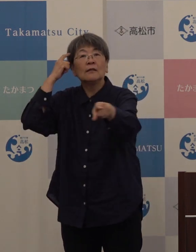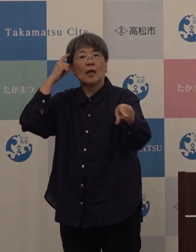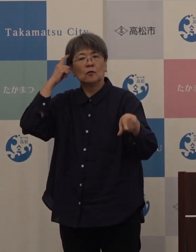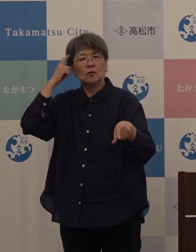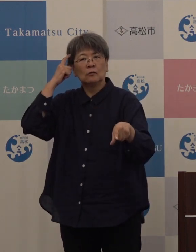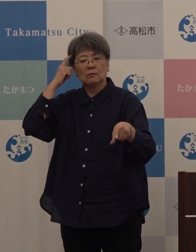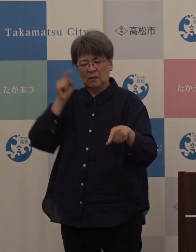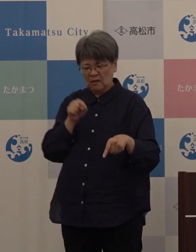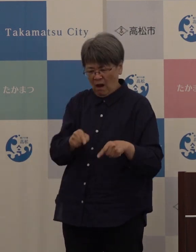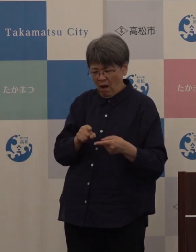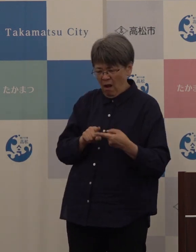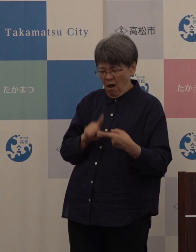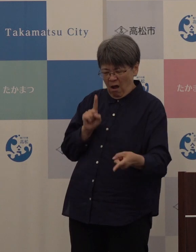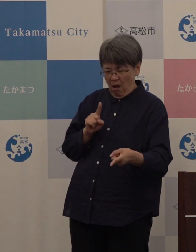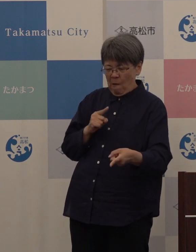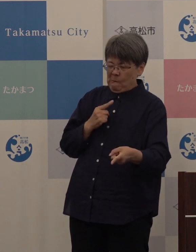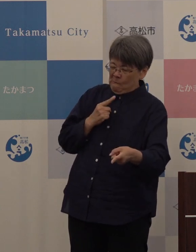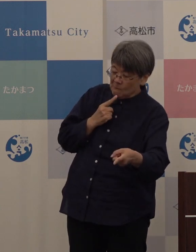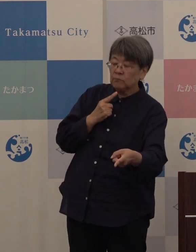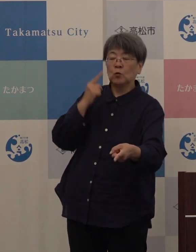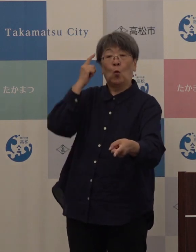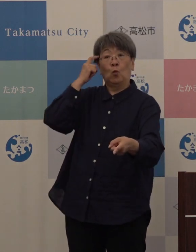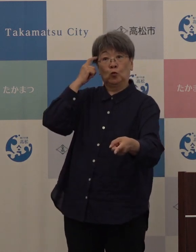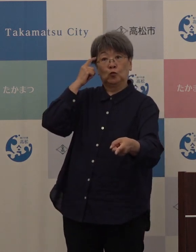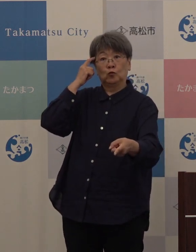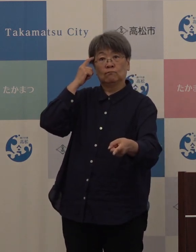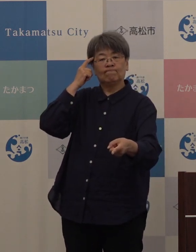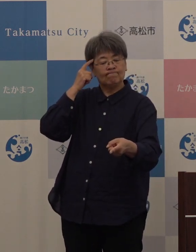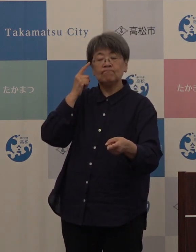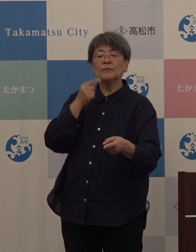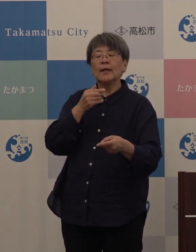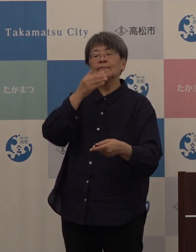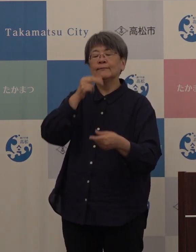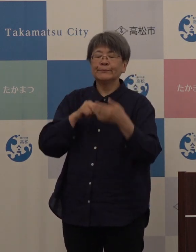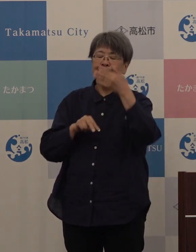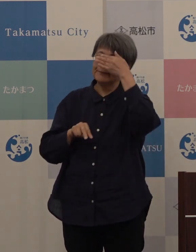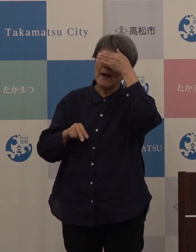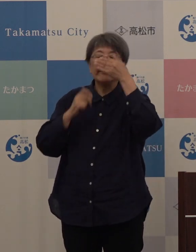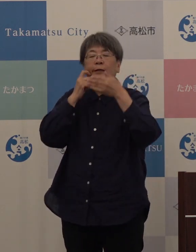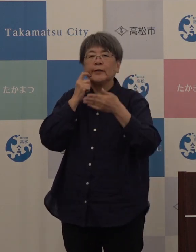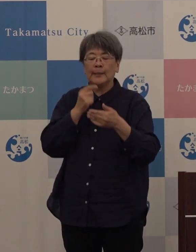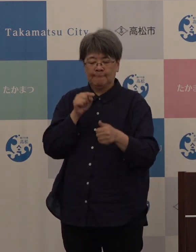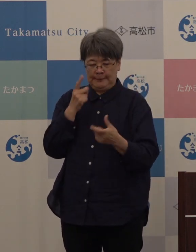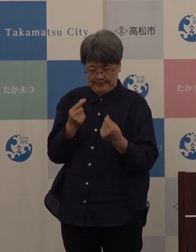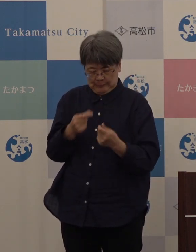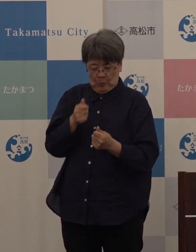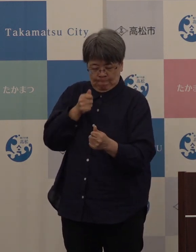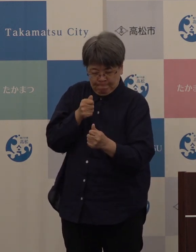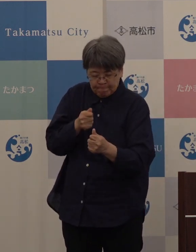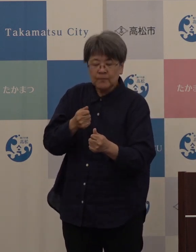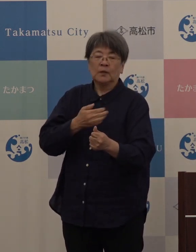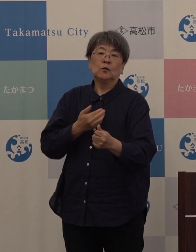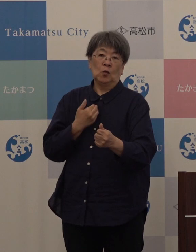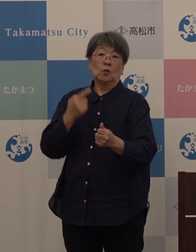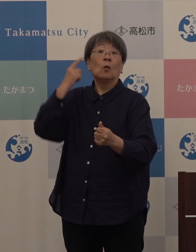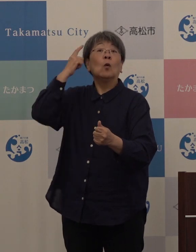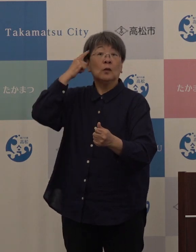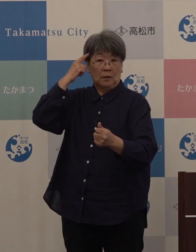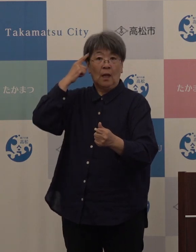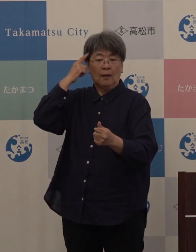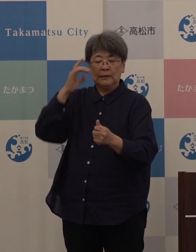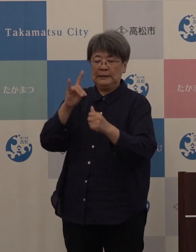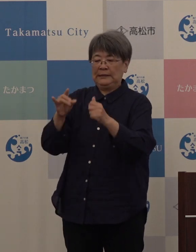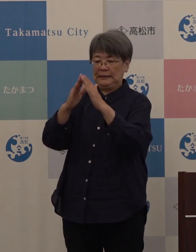な事案であるということで判断をし、看過できないということで、それにつきまして議会の方に対